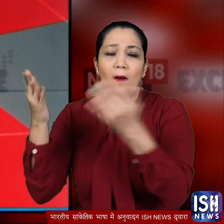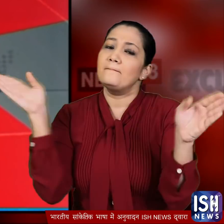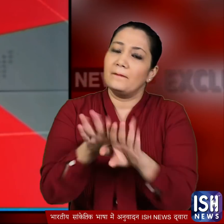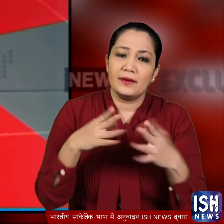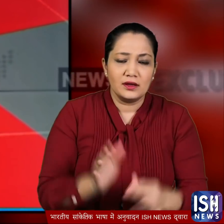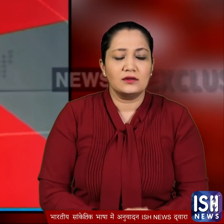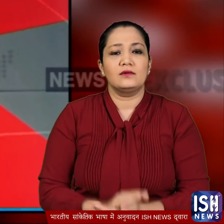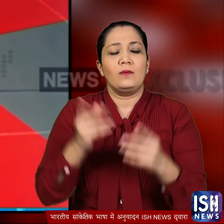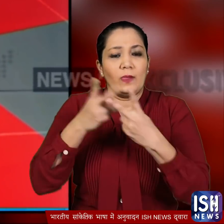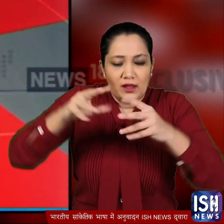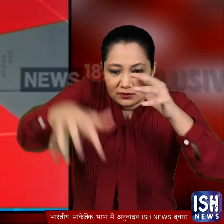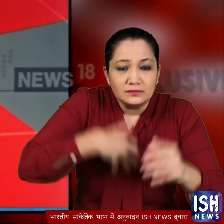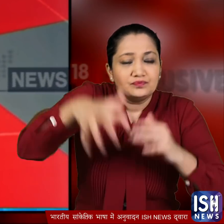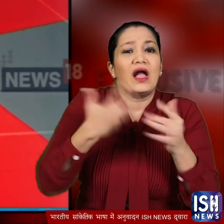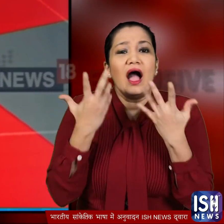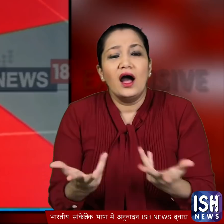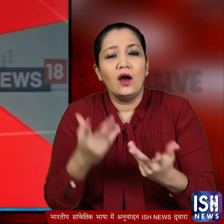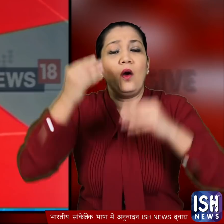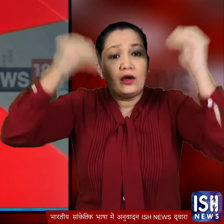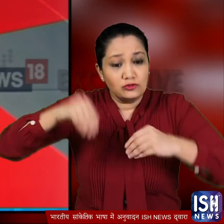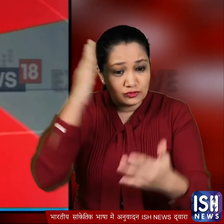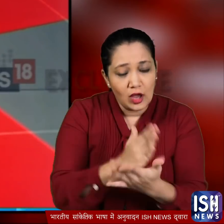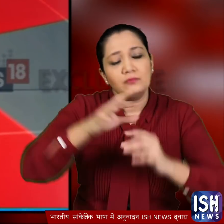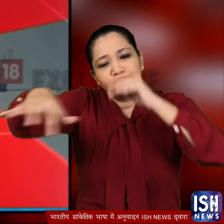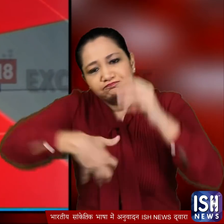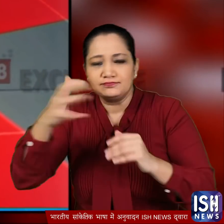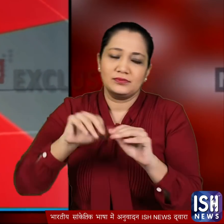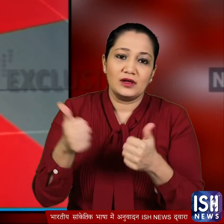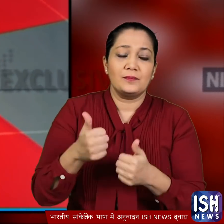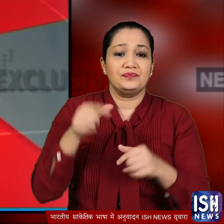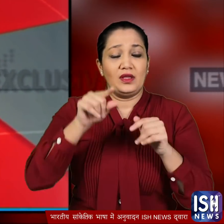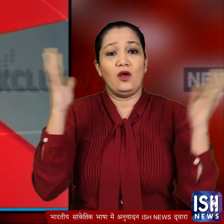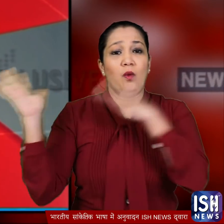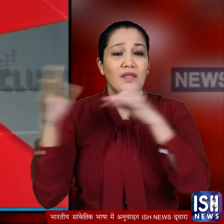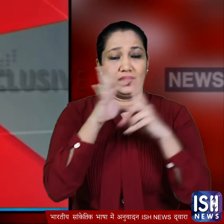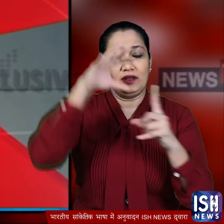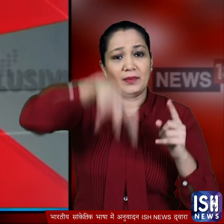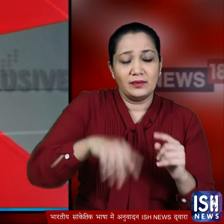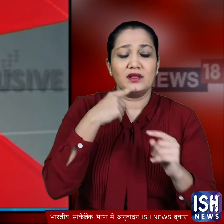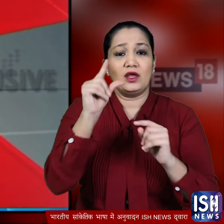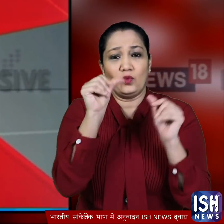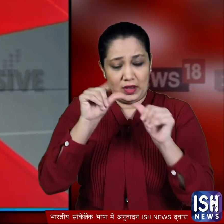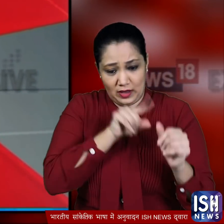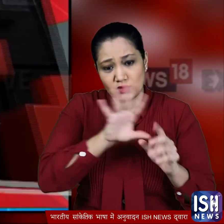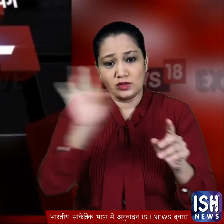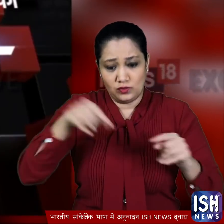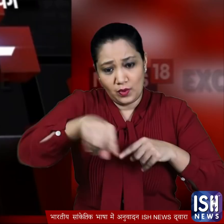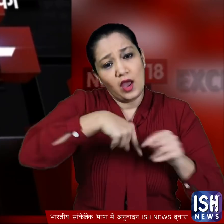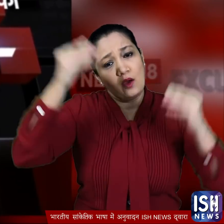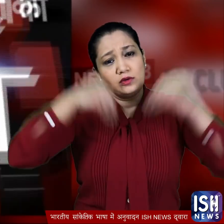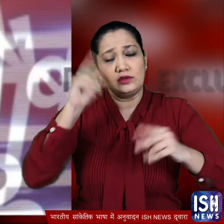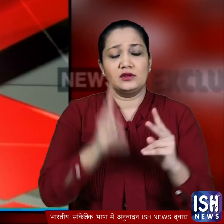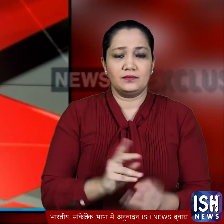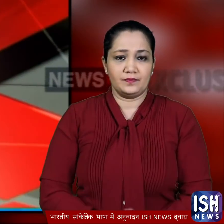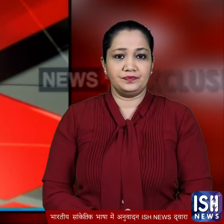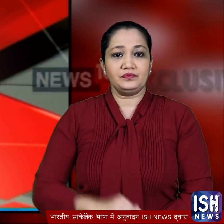लिए मलबा भी तभी हट पाएगा जब बारिश बंद होगी। और मौसम विभाग का अनुमान है कि इस पूरे हफ्ते उत्तराखंड में बारिश होती रही। महाराष्ट्र